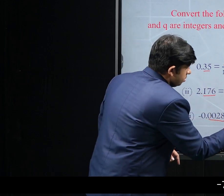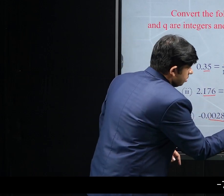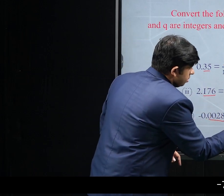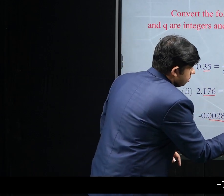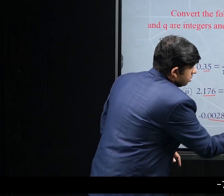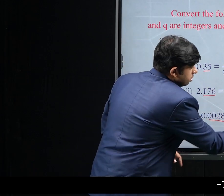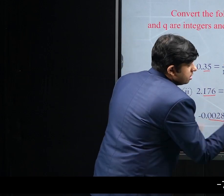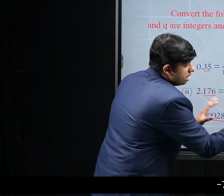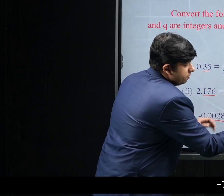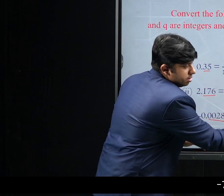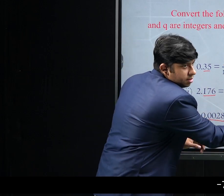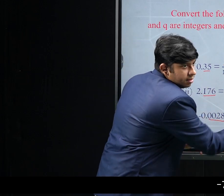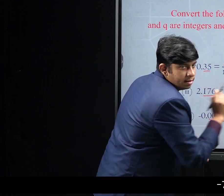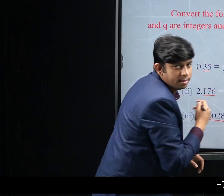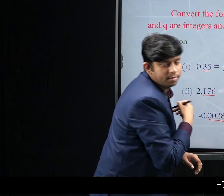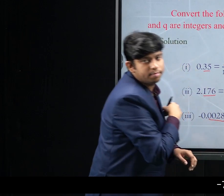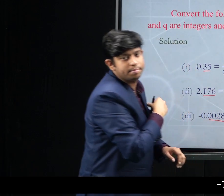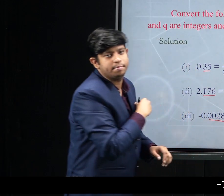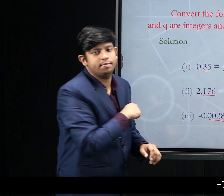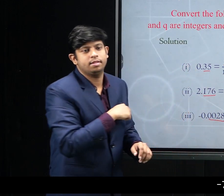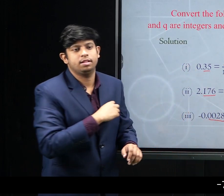minus 7 by 2500.